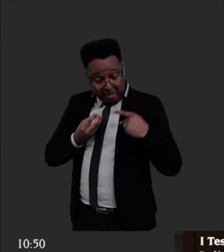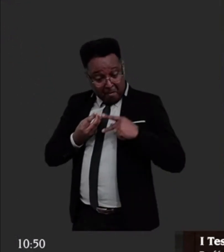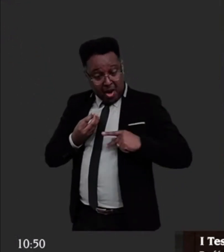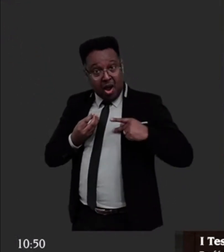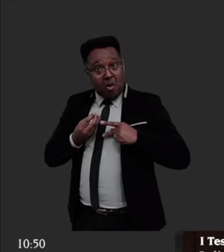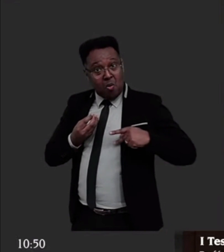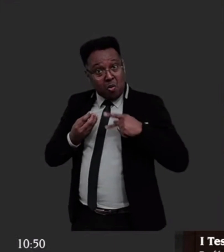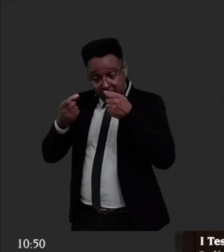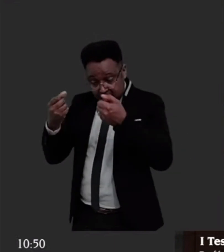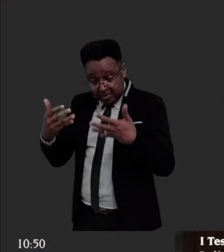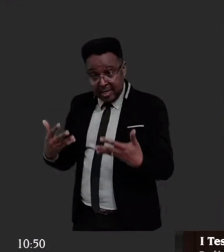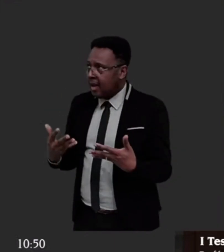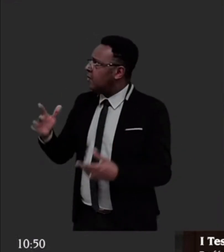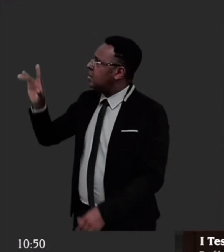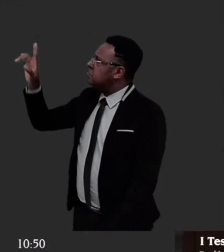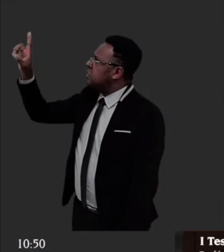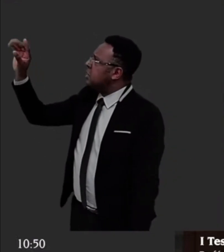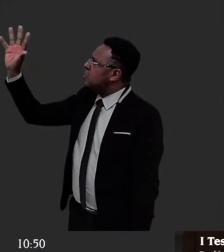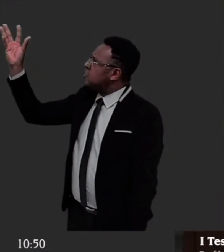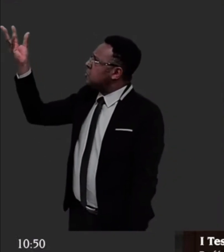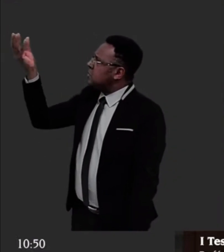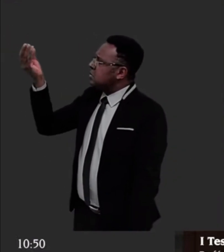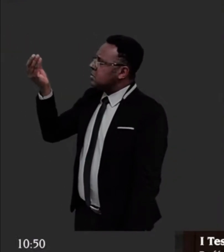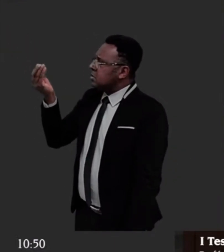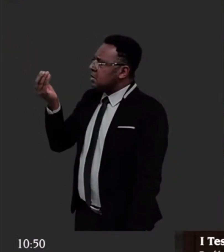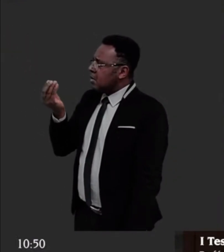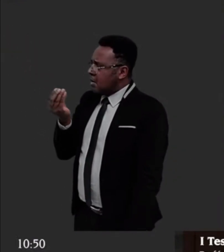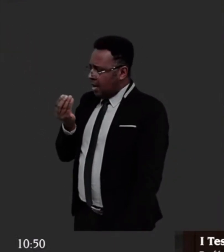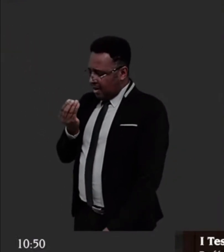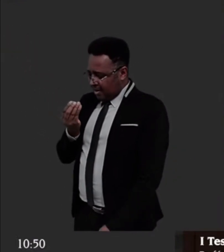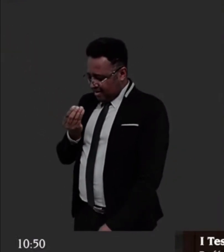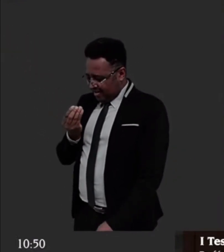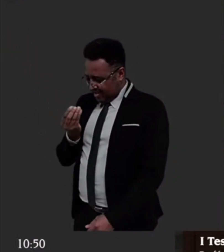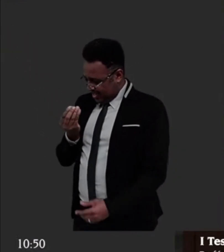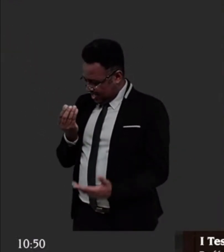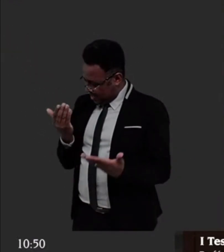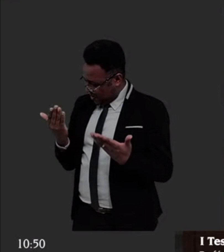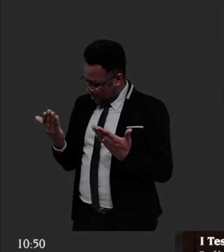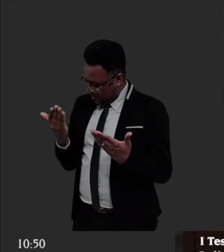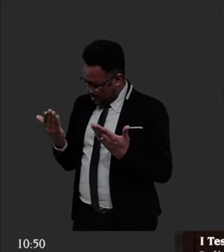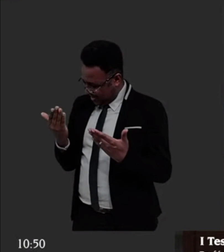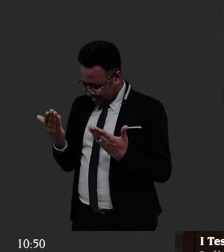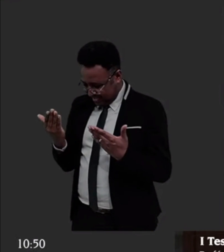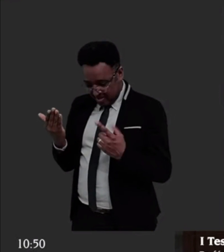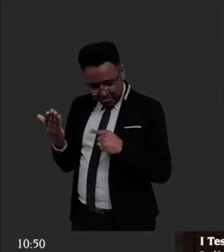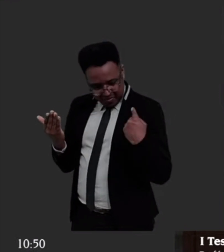comparamos aquilo que vem dele, espirituais, com aquilo que é espiritual, que está em nós. Então,